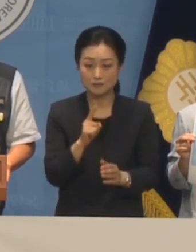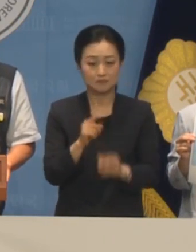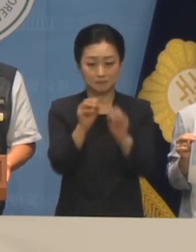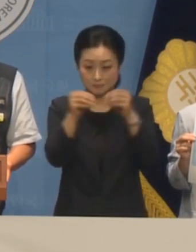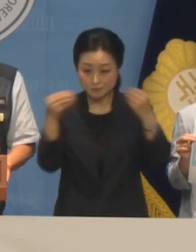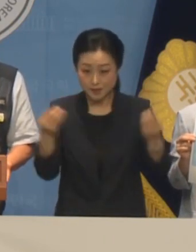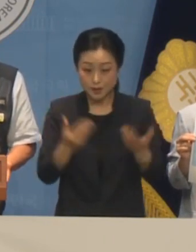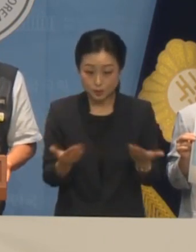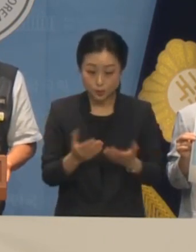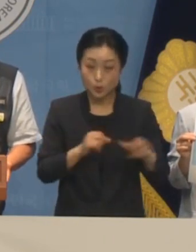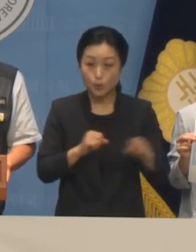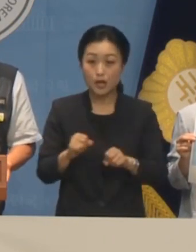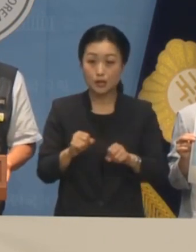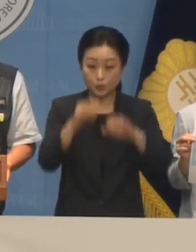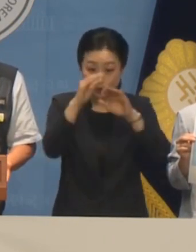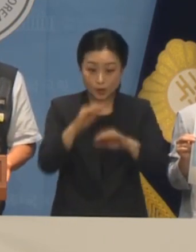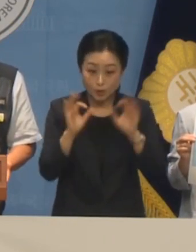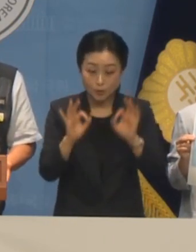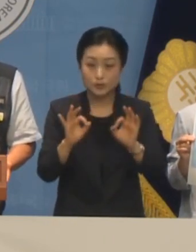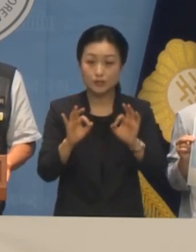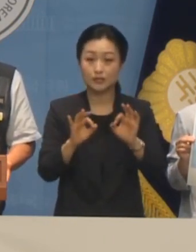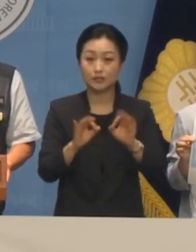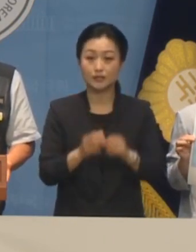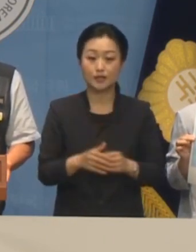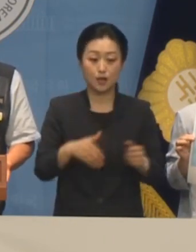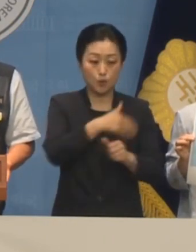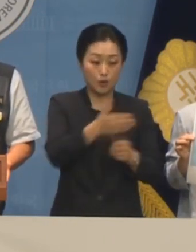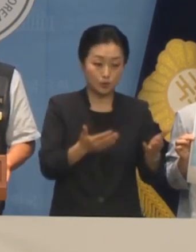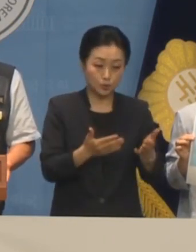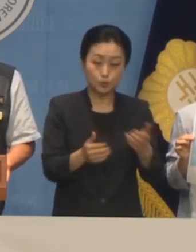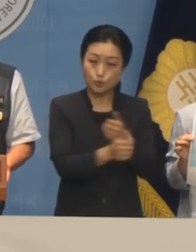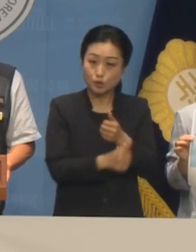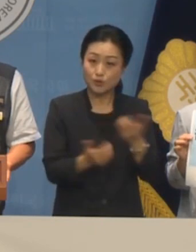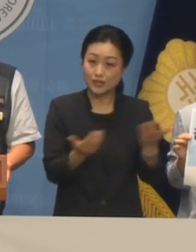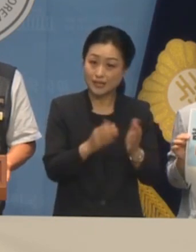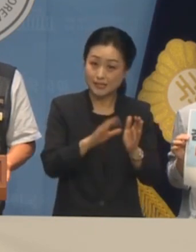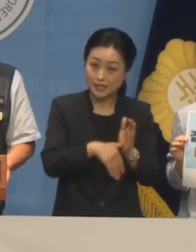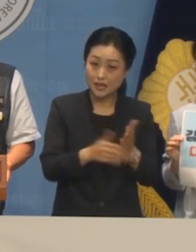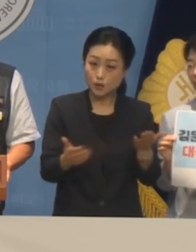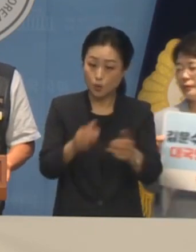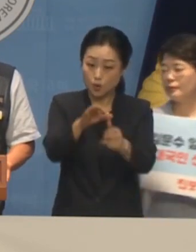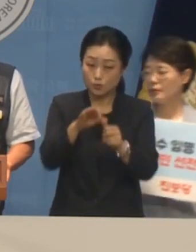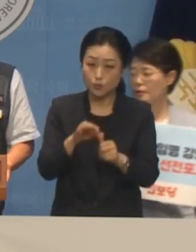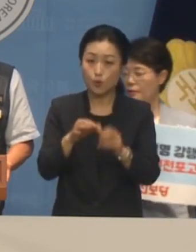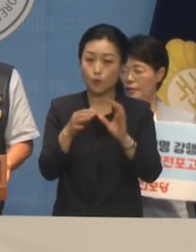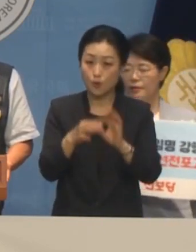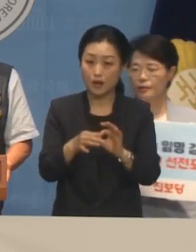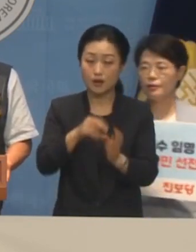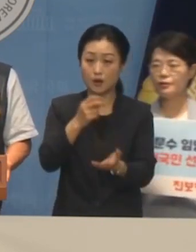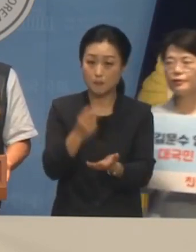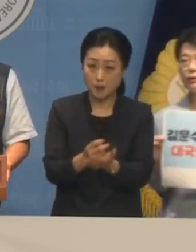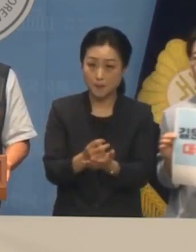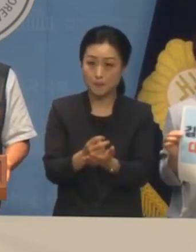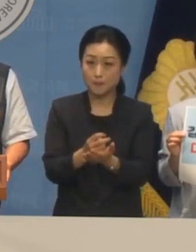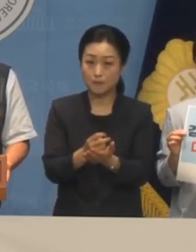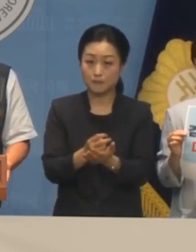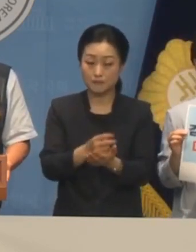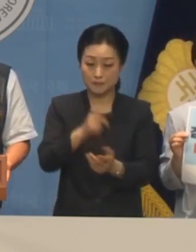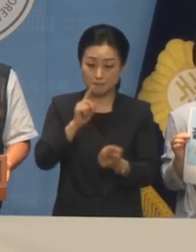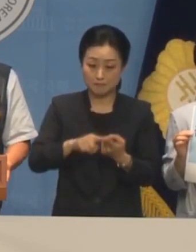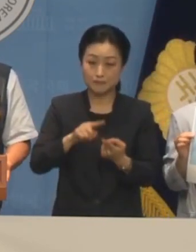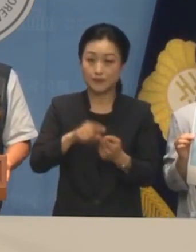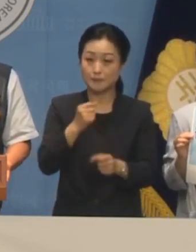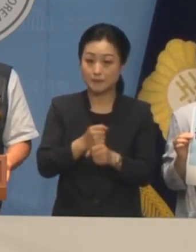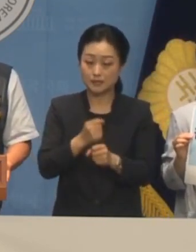활동과 이력 팔아 15대 17대 한노 국회인 하면서 고용 노동분야 관련 법안 한 건도 발휘한 적이